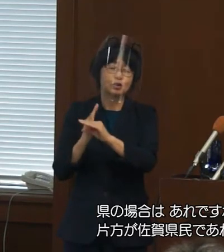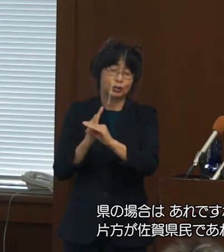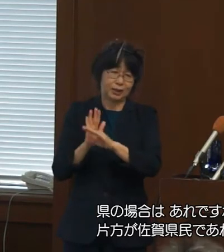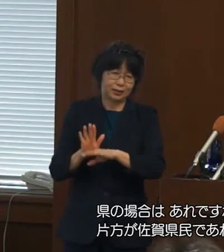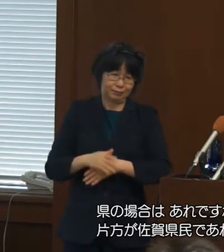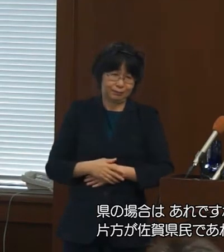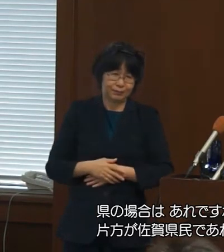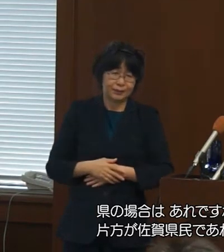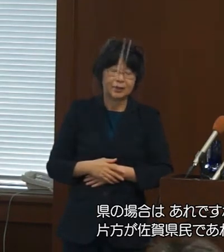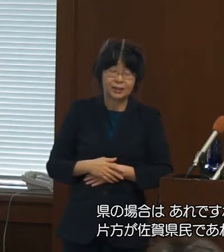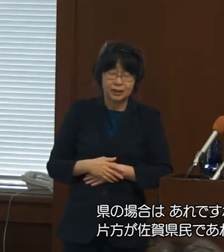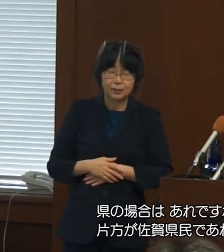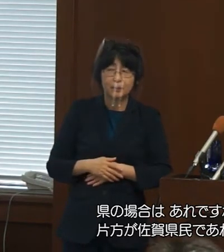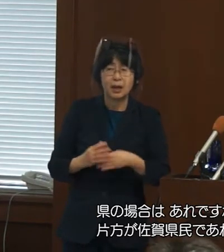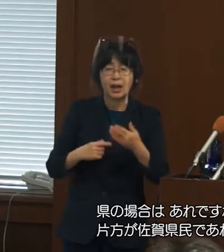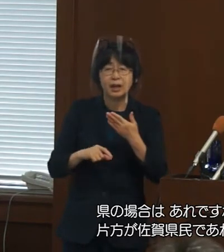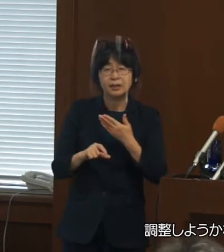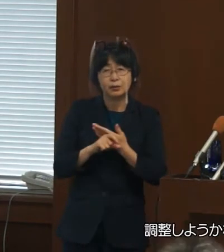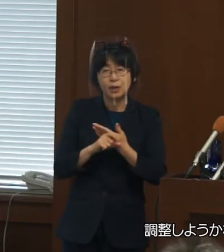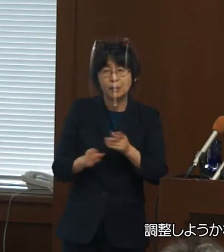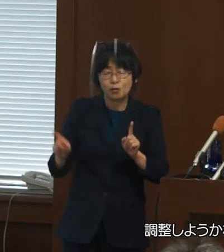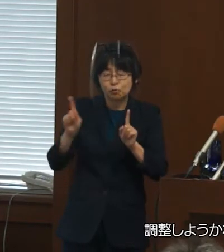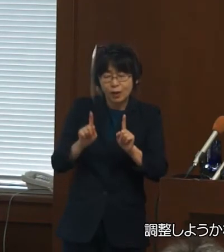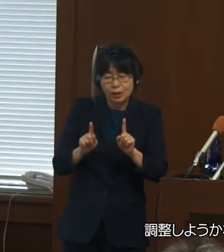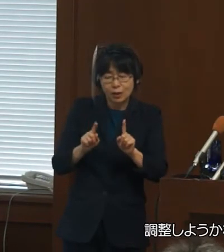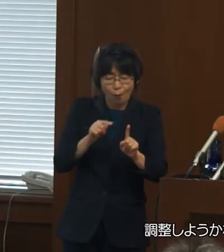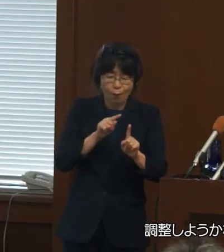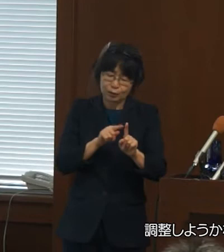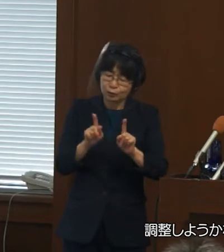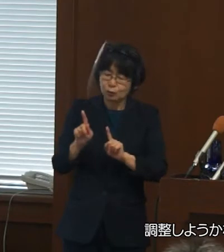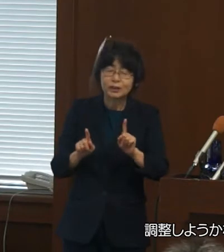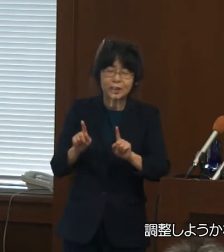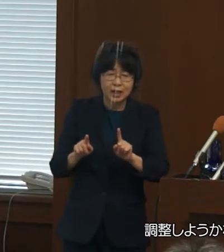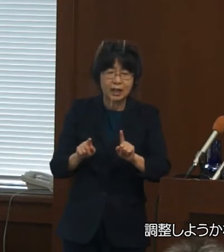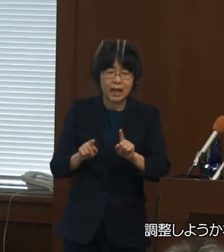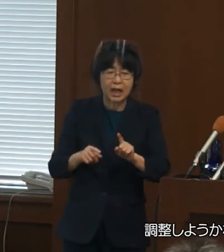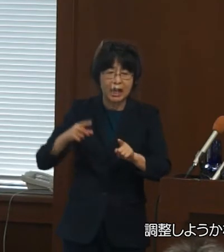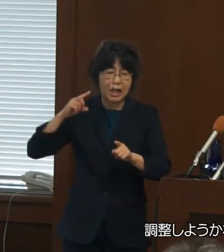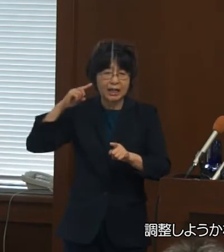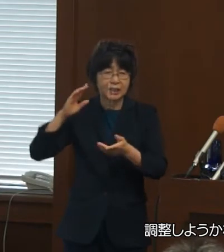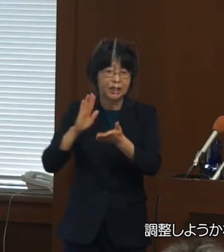であればいいのかなという形で調整しようかなと思っています。